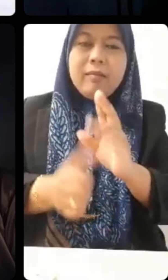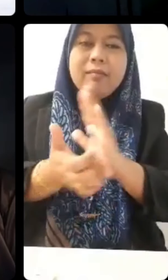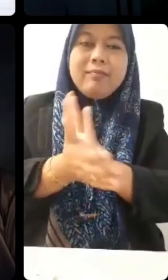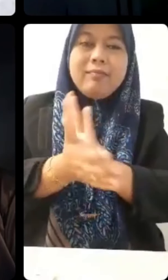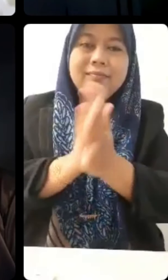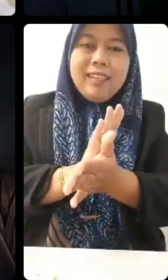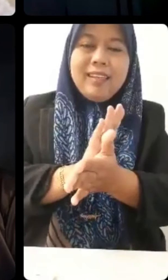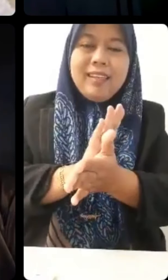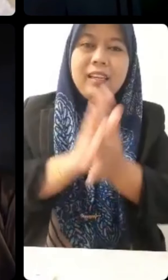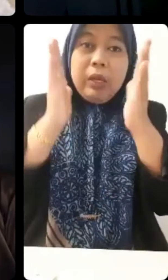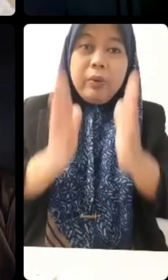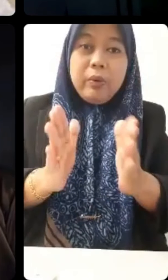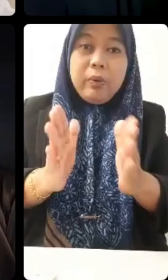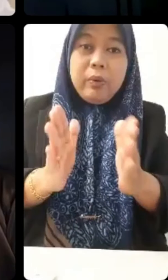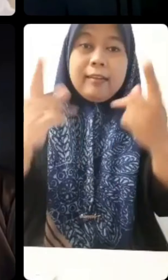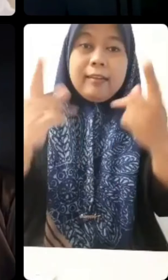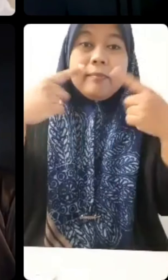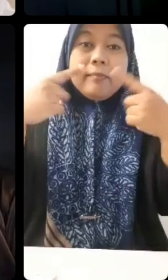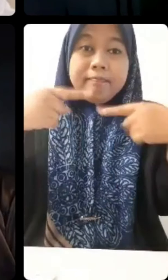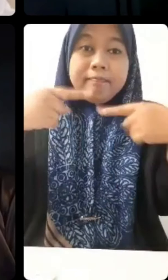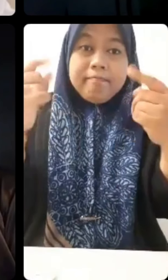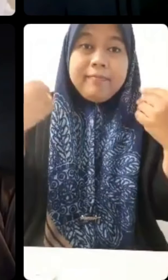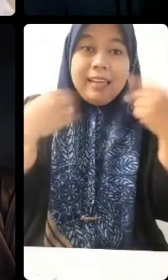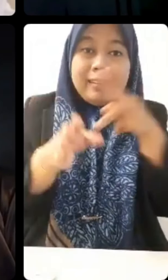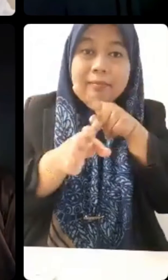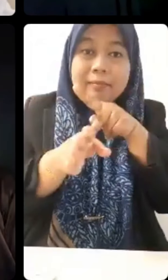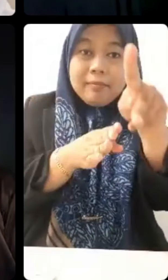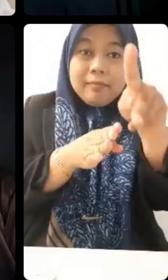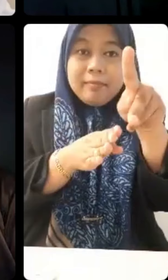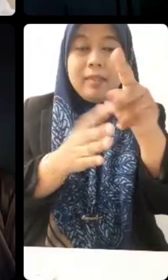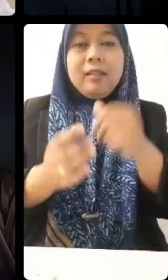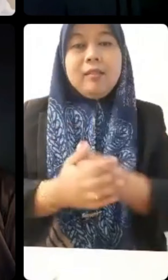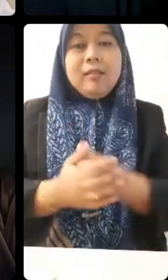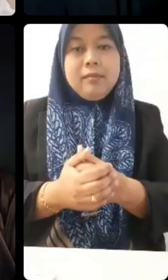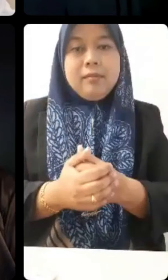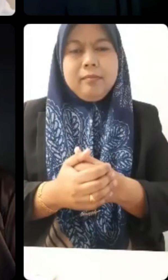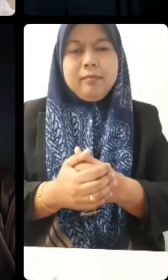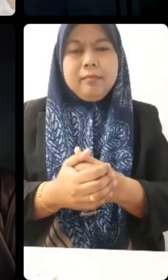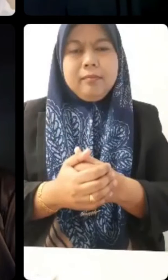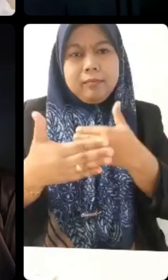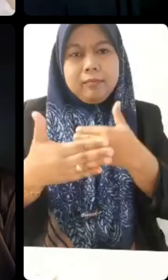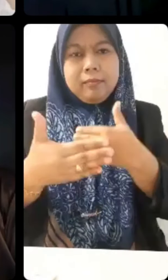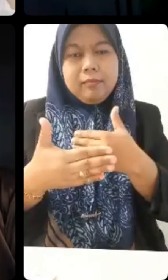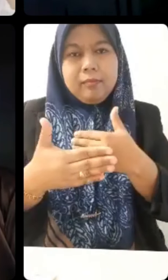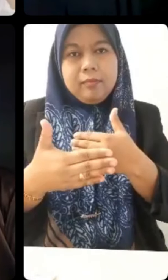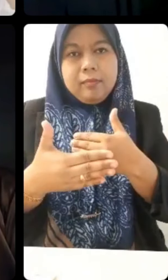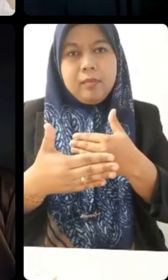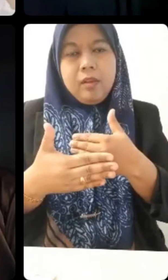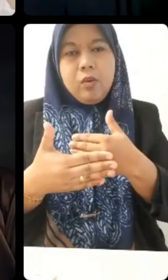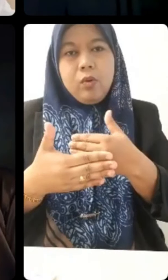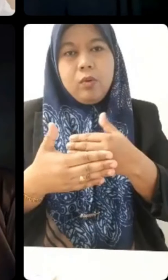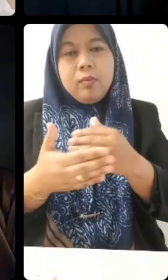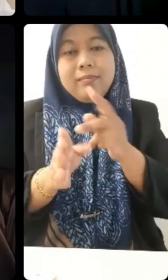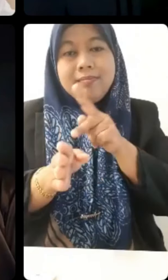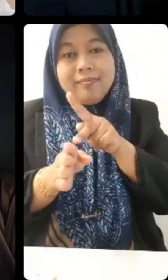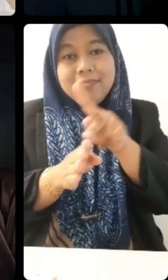belia yang berkepakaran. Di sini sebelum yang kepakaran pembimbing belia ni, yang pakar